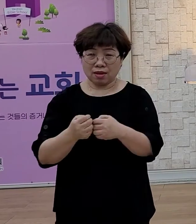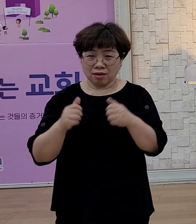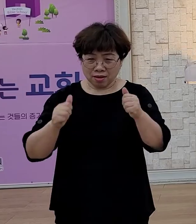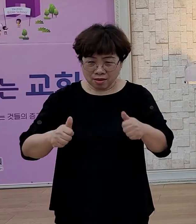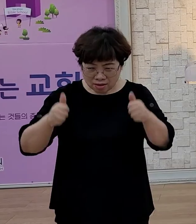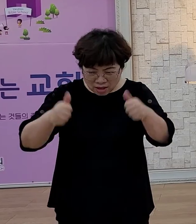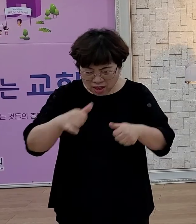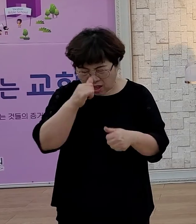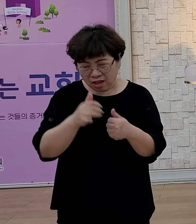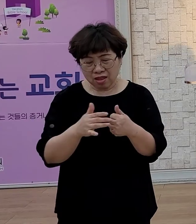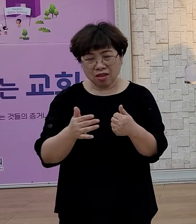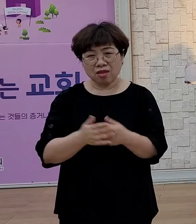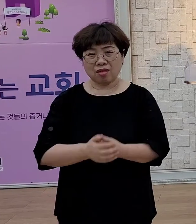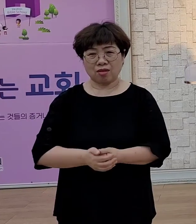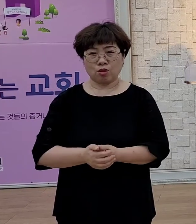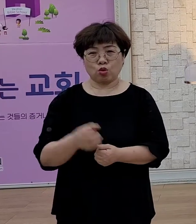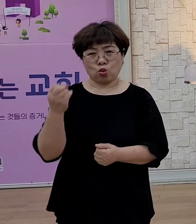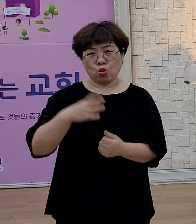이게 죽기보다 싫은데